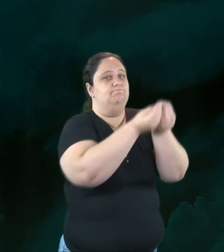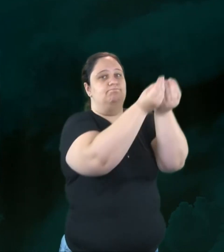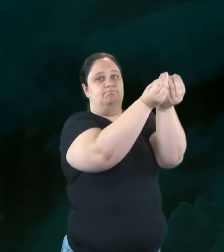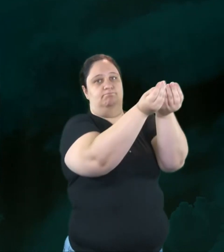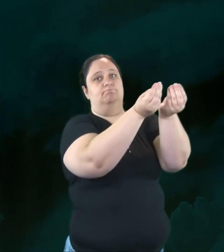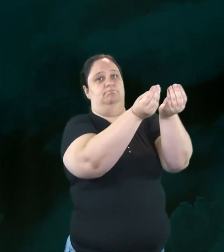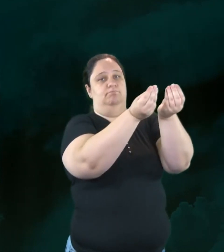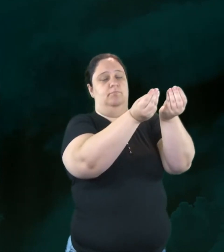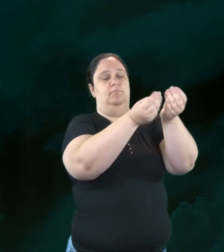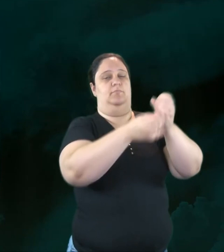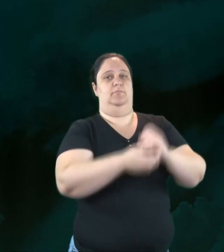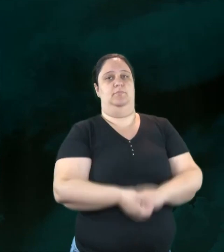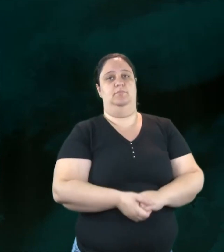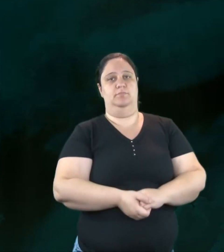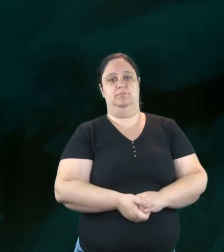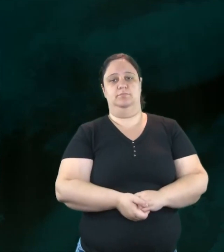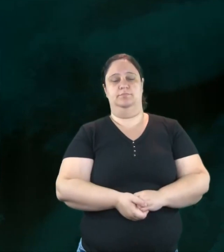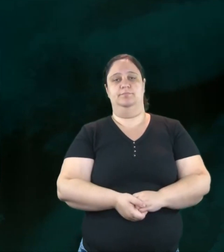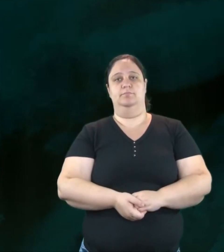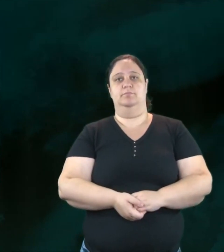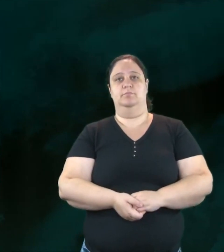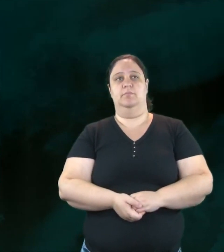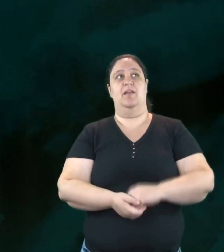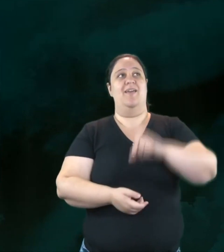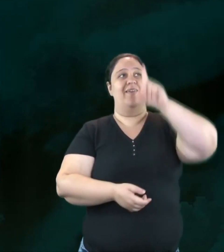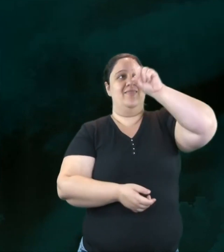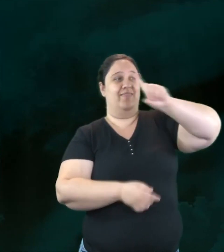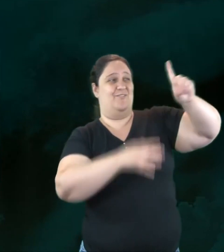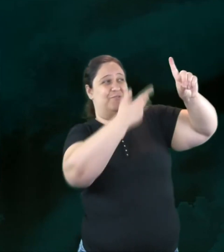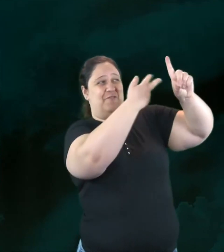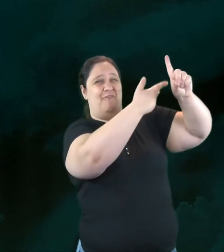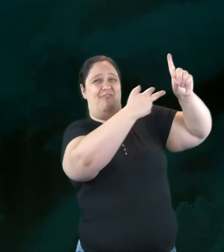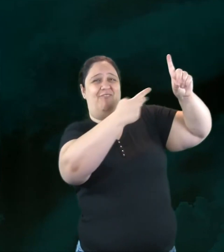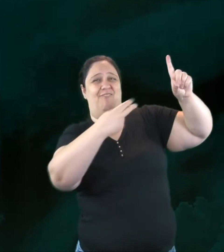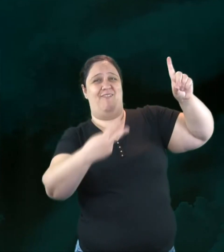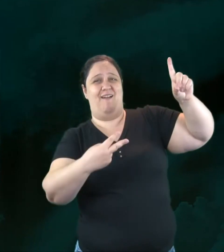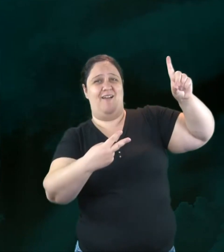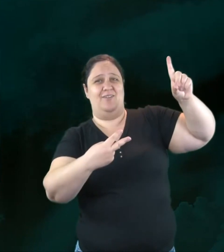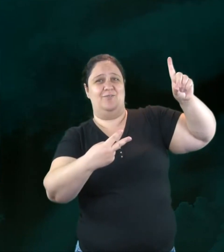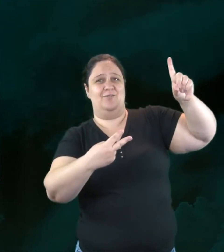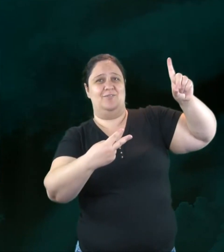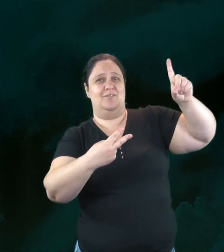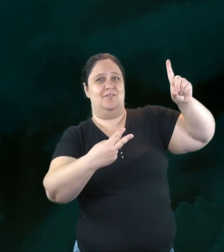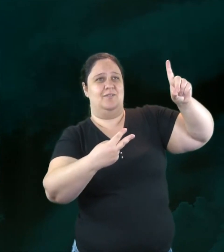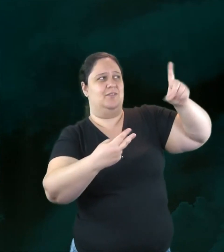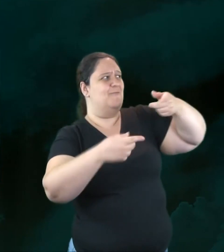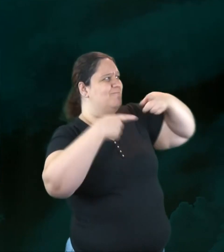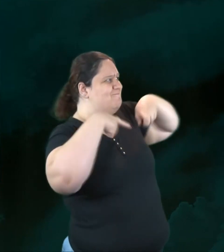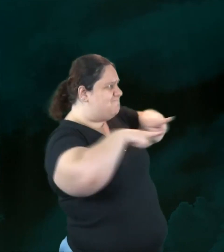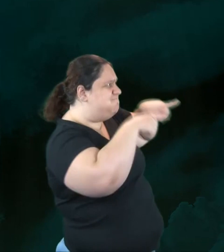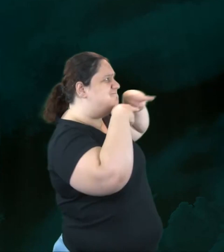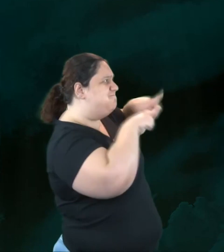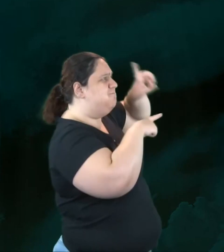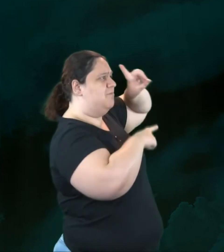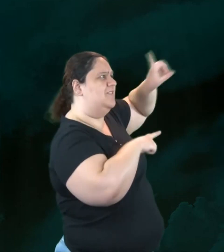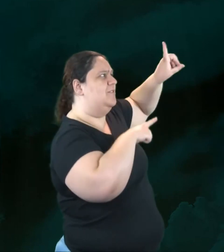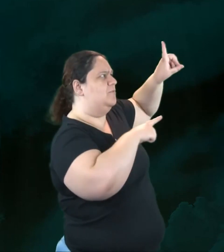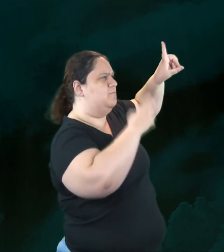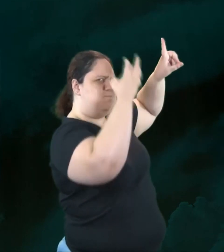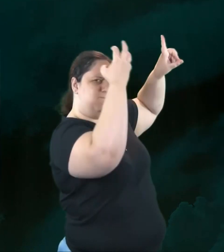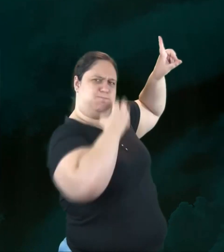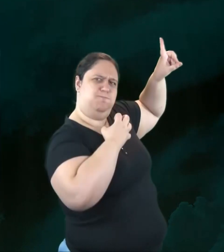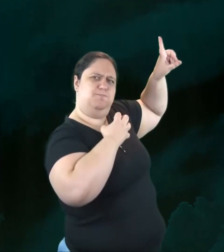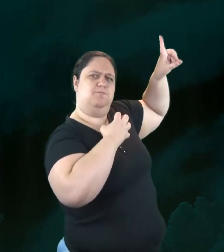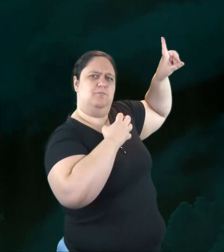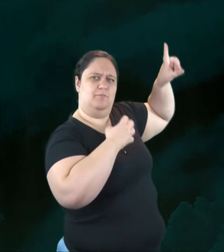libações a outros deuses, para me provocarem a ira. Vocês sabem